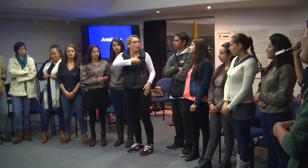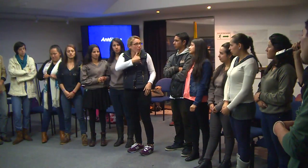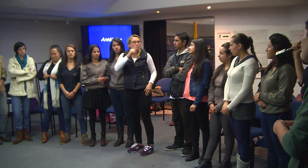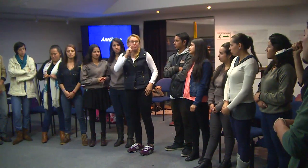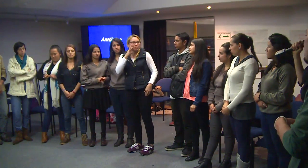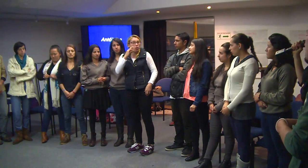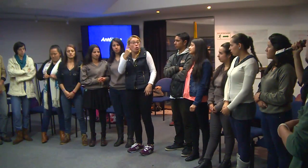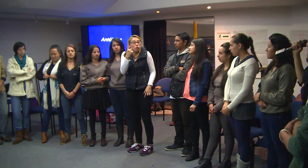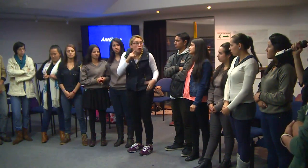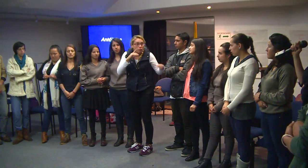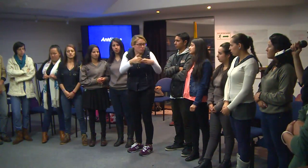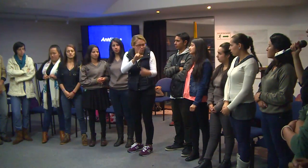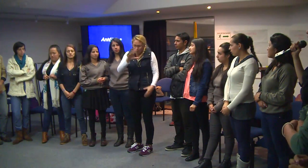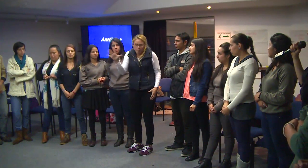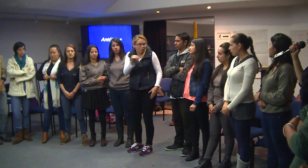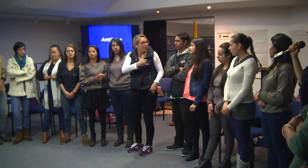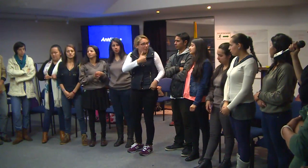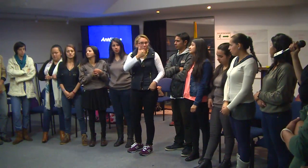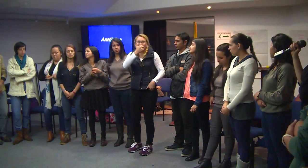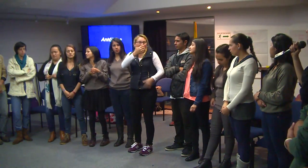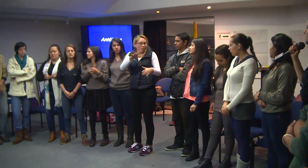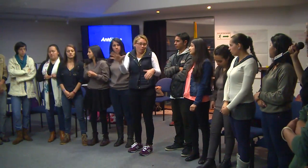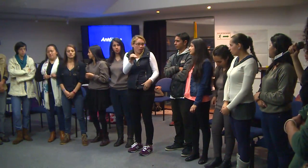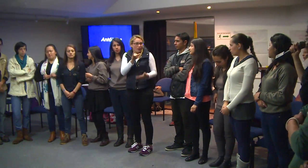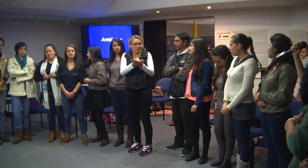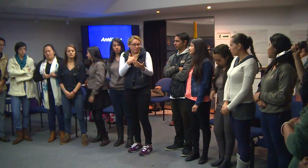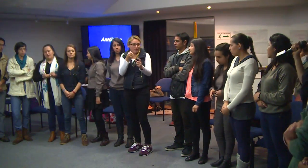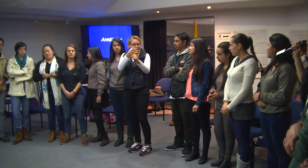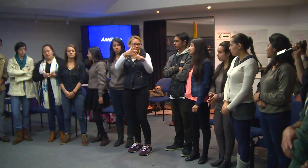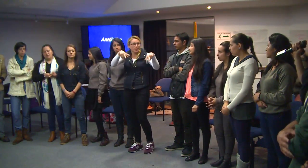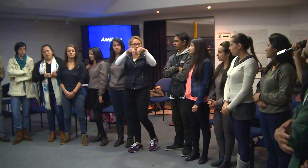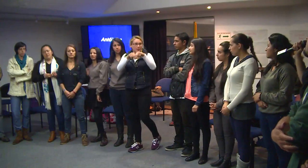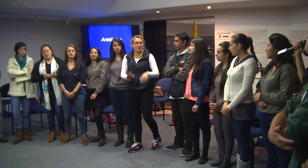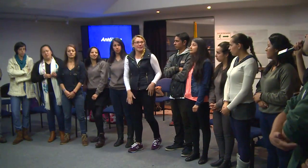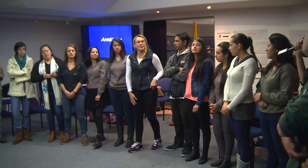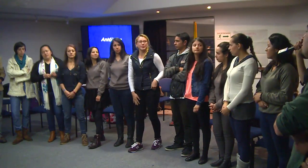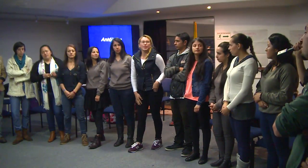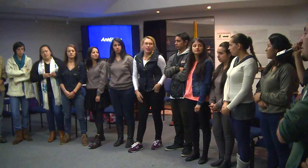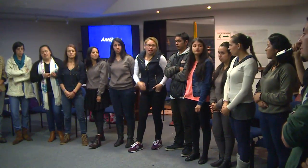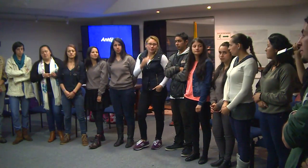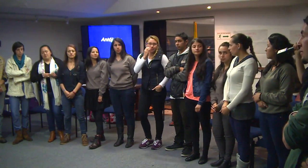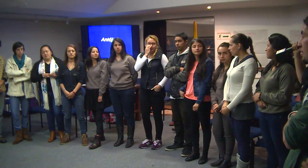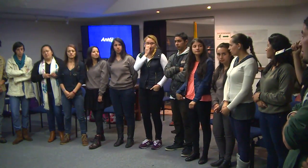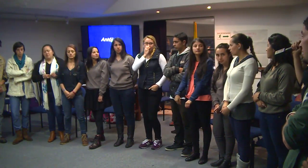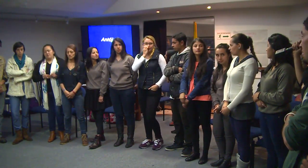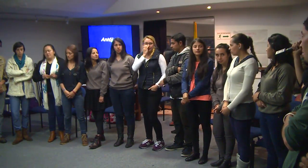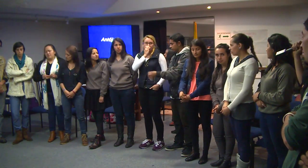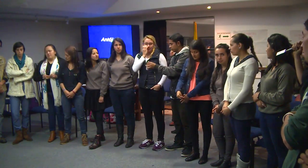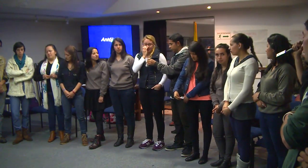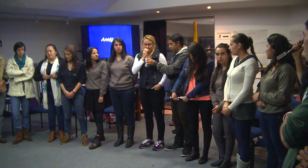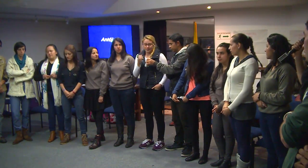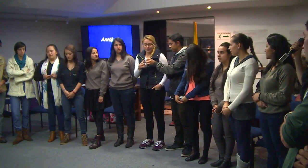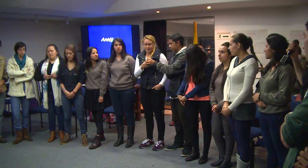en general, ¿no? O sea, a niños, jóvenes, grandes, no importa la población, quiero generar un impacto a nivel